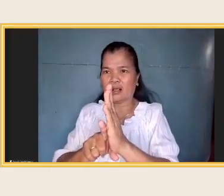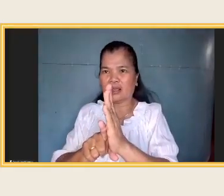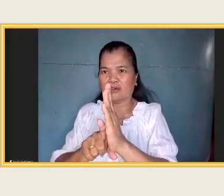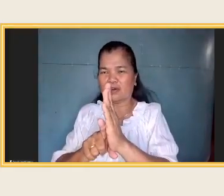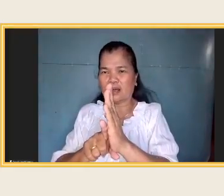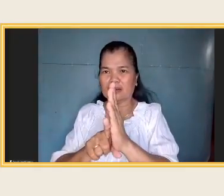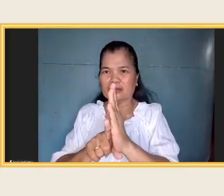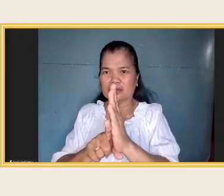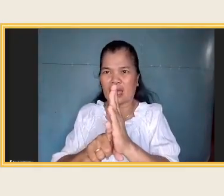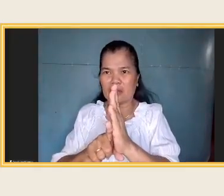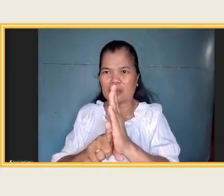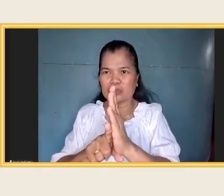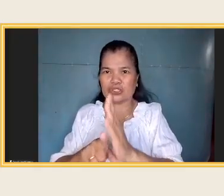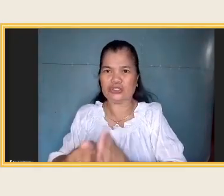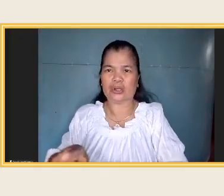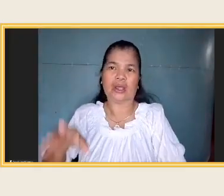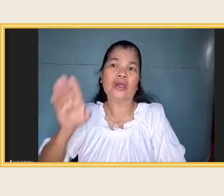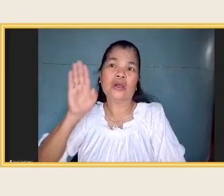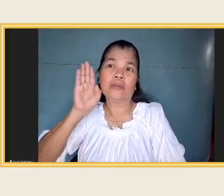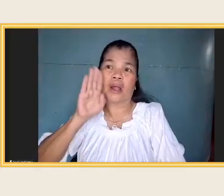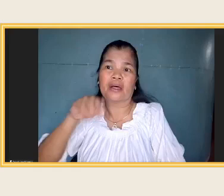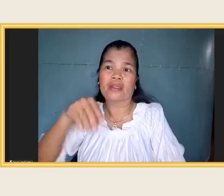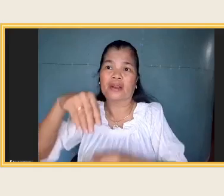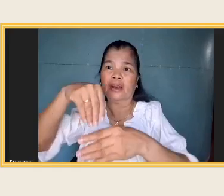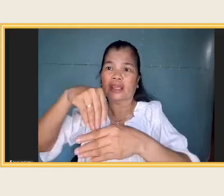ganyan ang tamang posisyon.